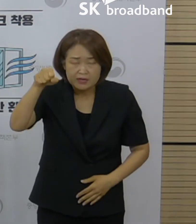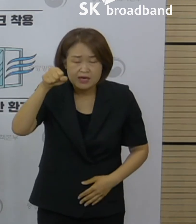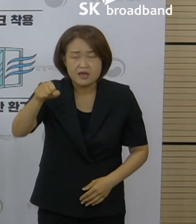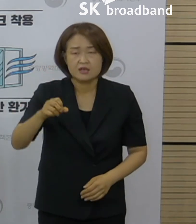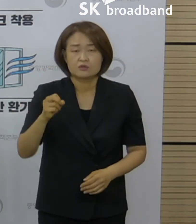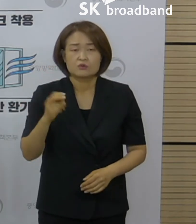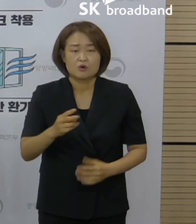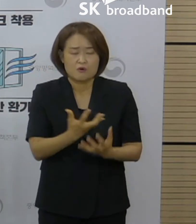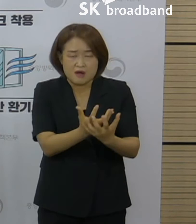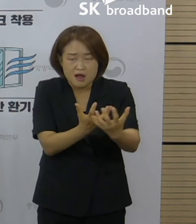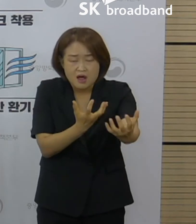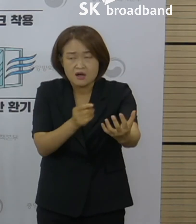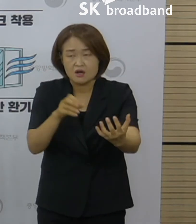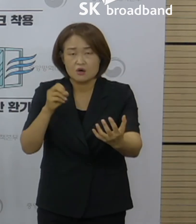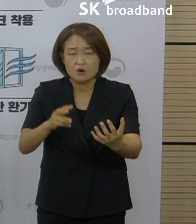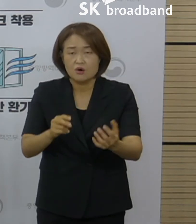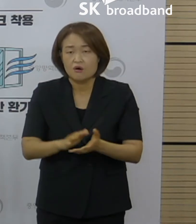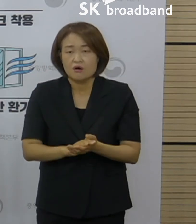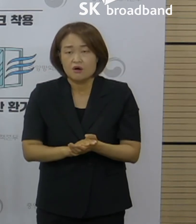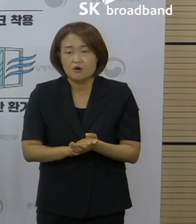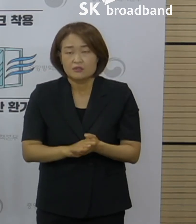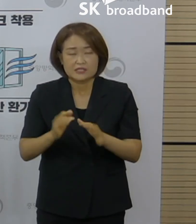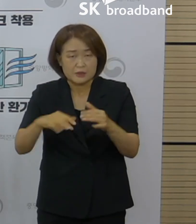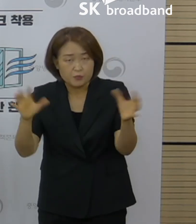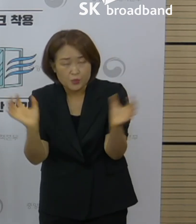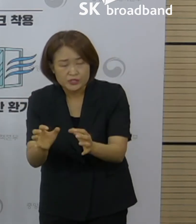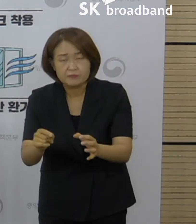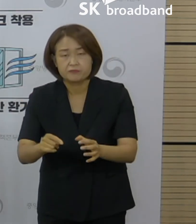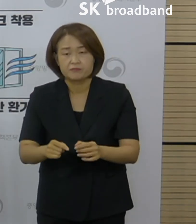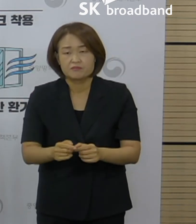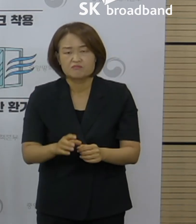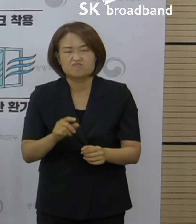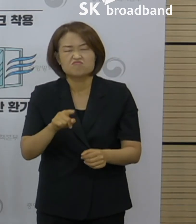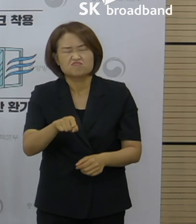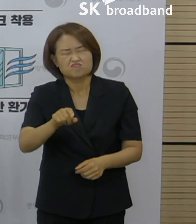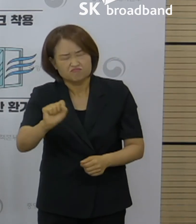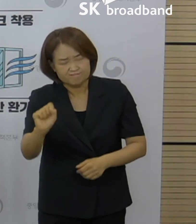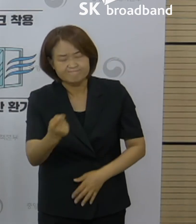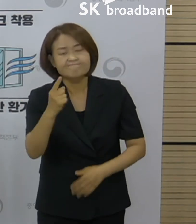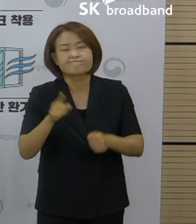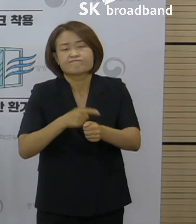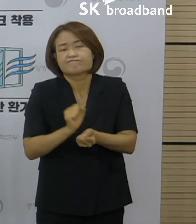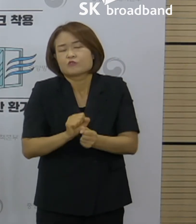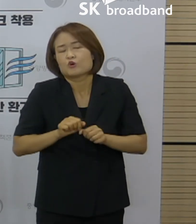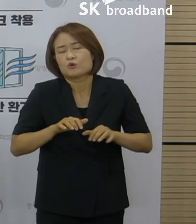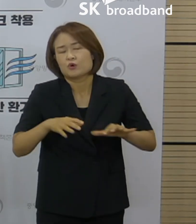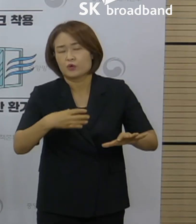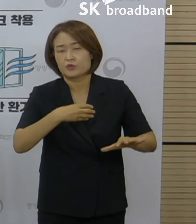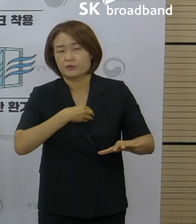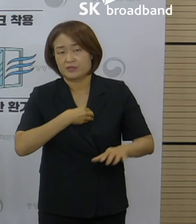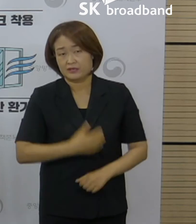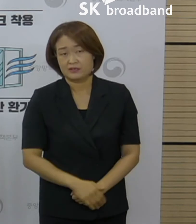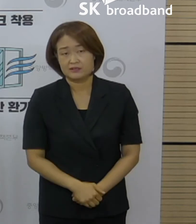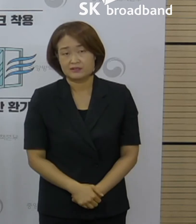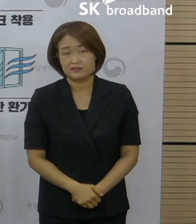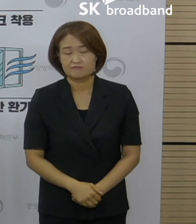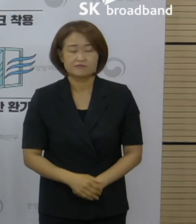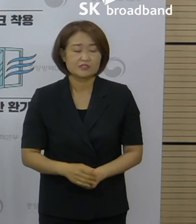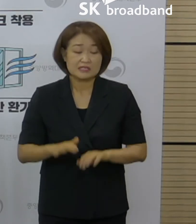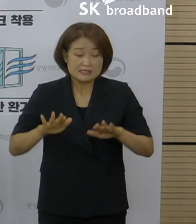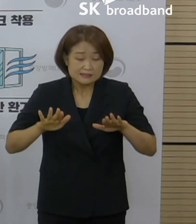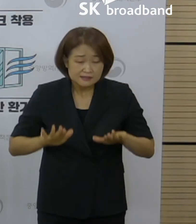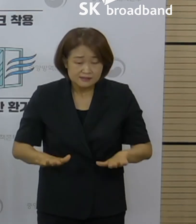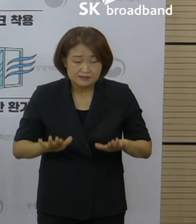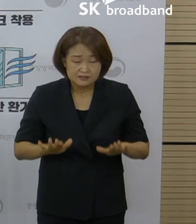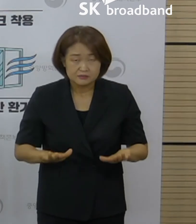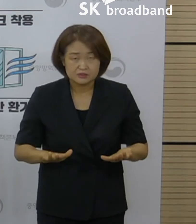대중 모임 등이 매우 중요한 구성요소의 하나이기 때문에 그런 부분에 있어서 방역당국으로서는 현